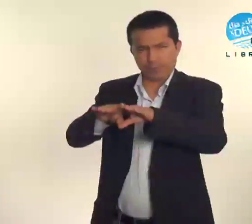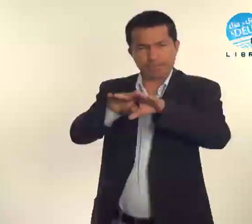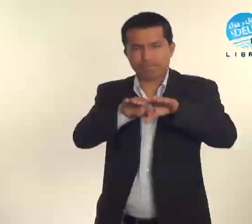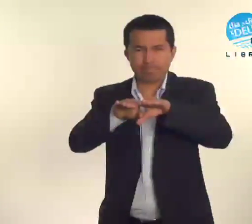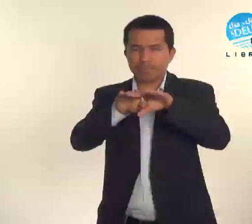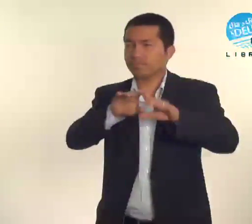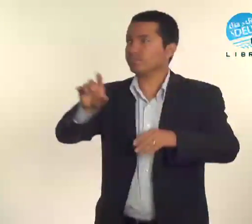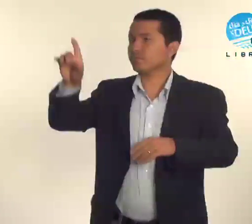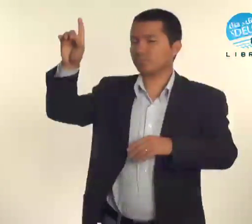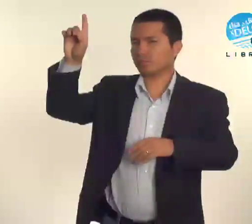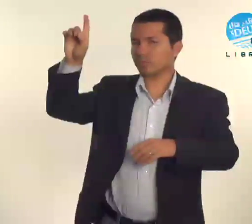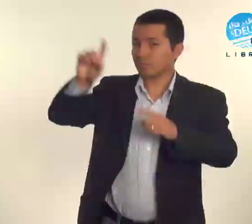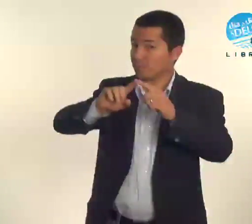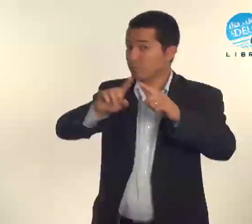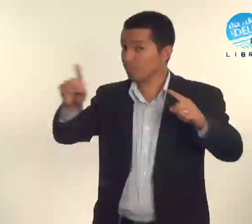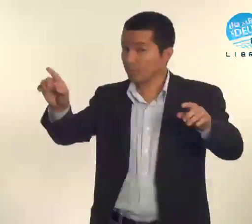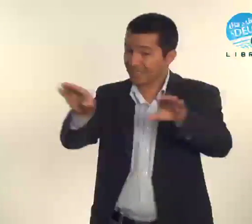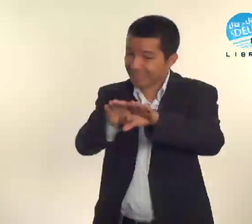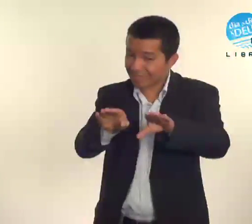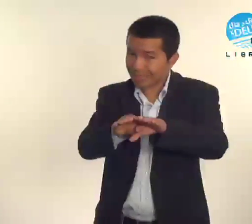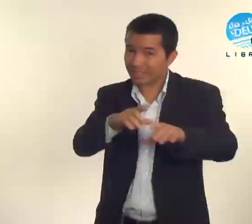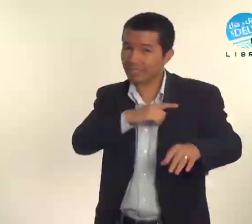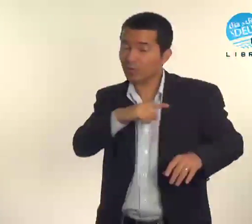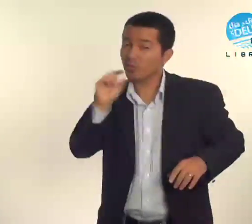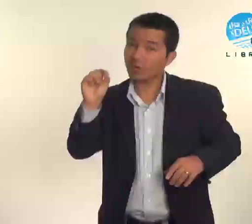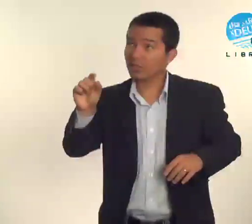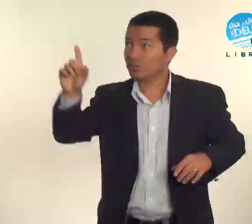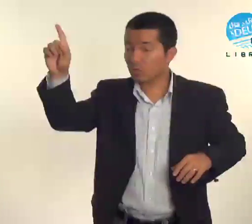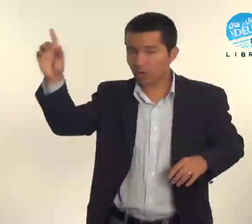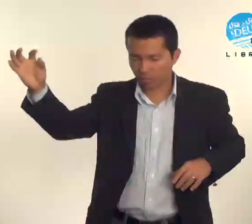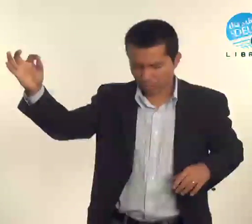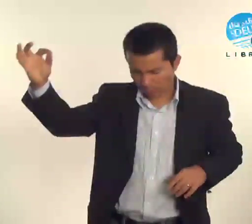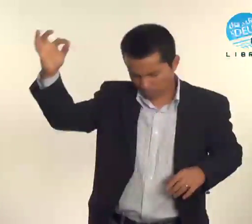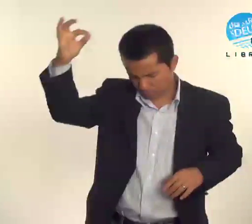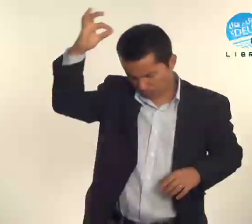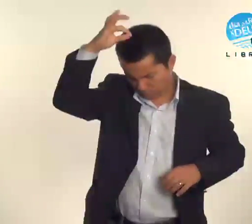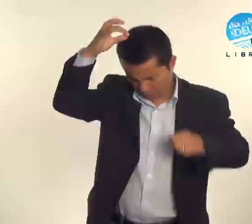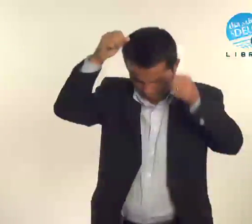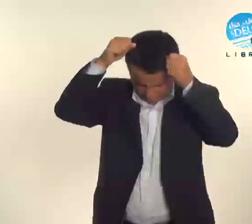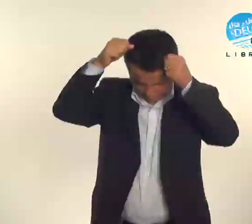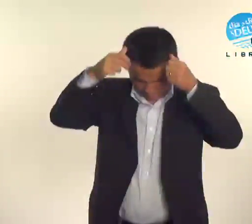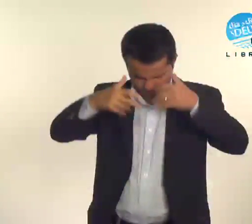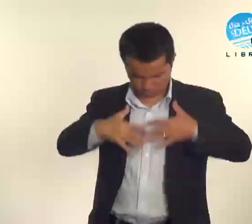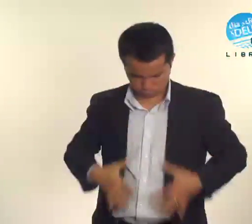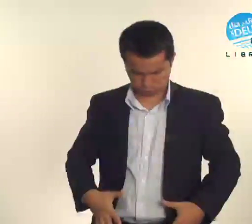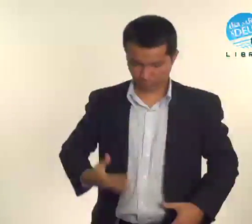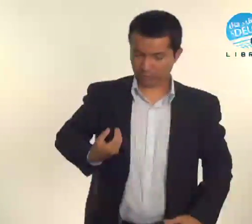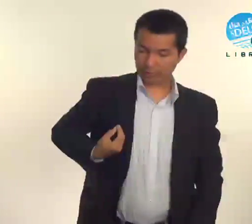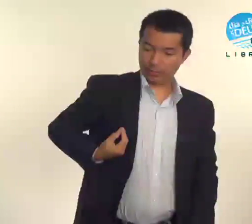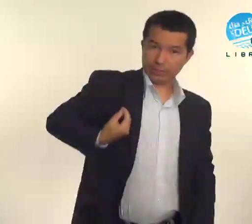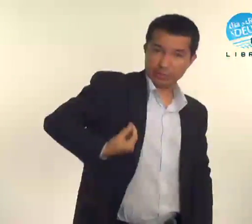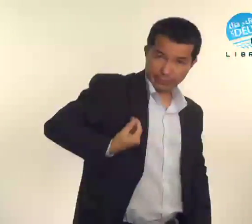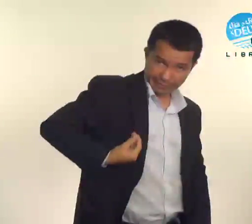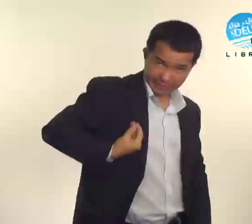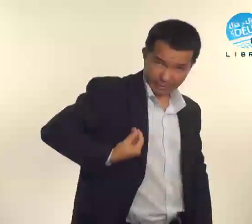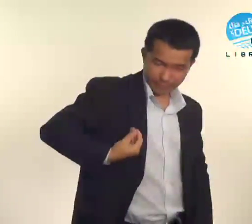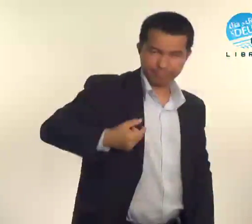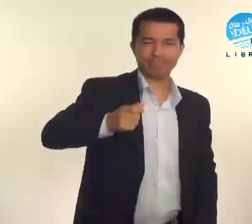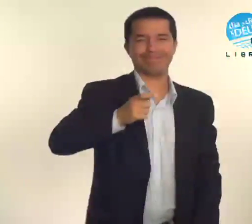foi colocado em nós, que foi o Espírito. E o Espírito que Deus colocou em nós é o